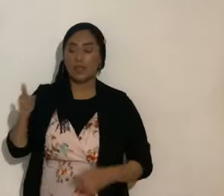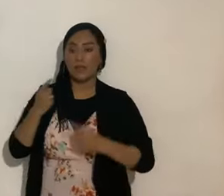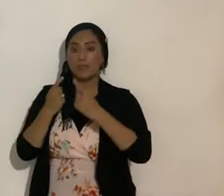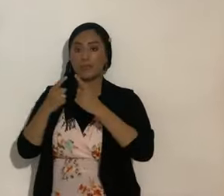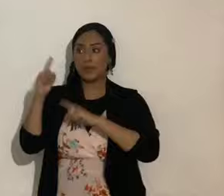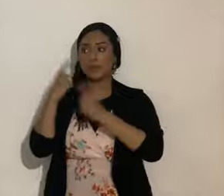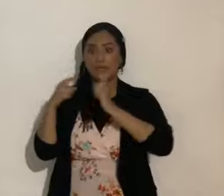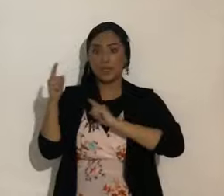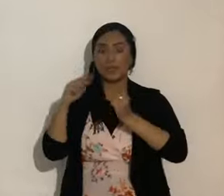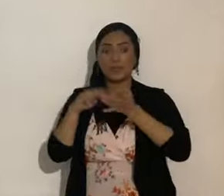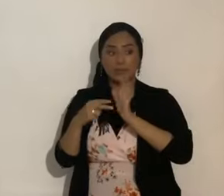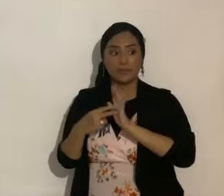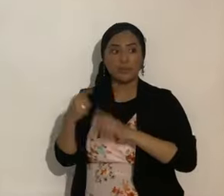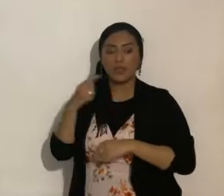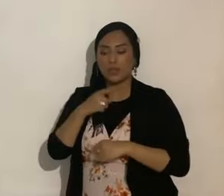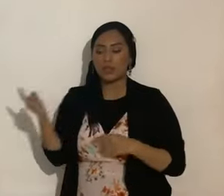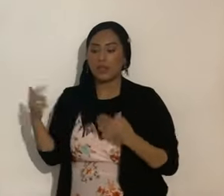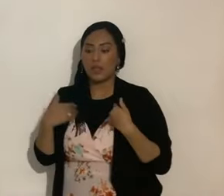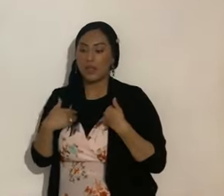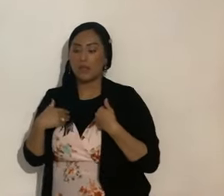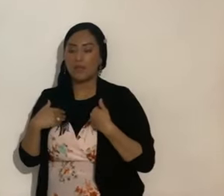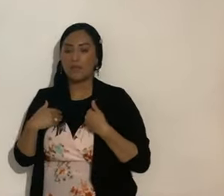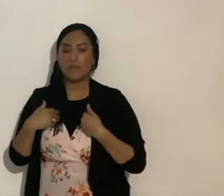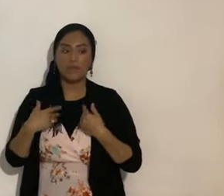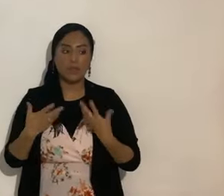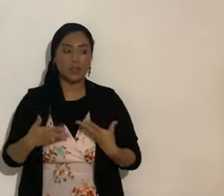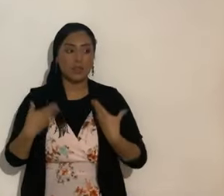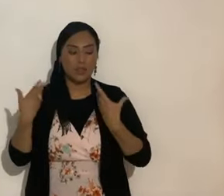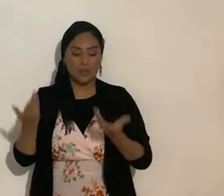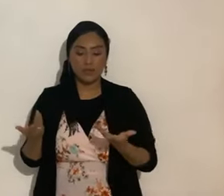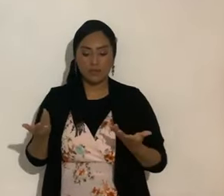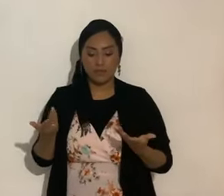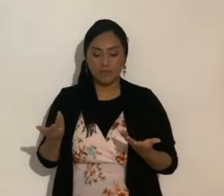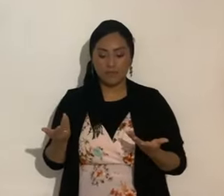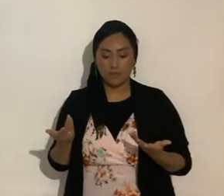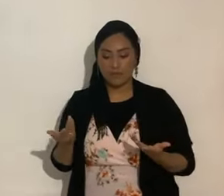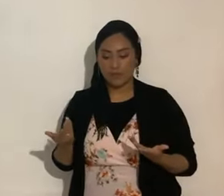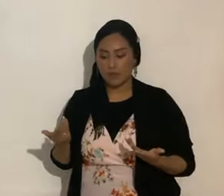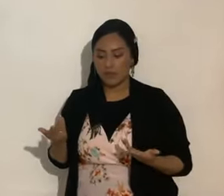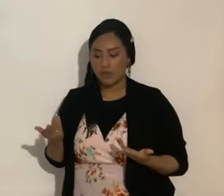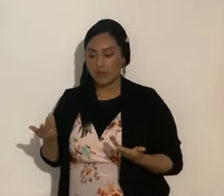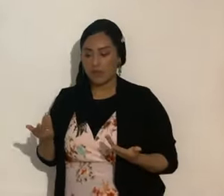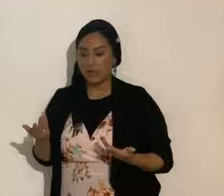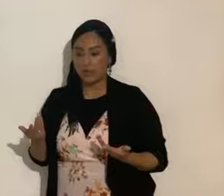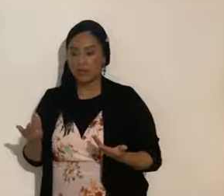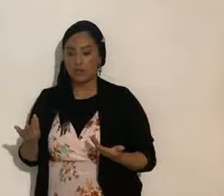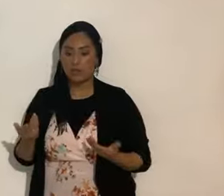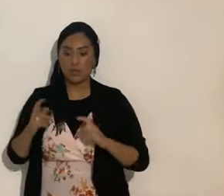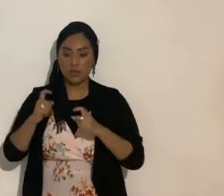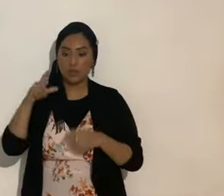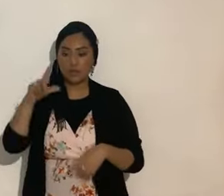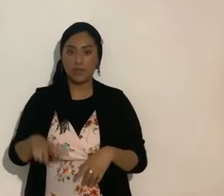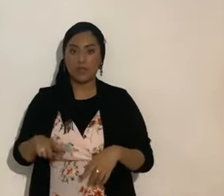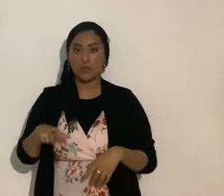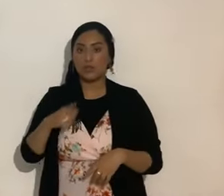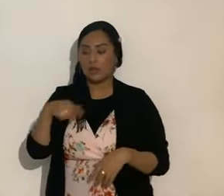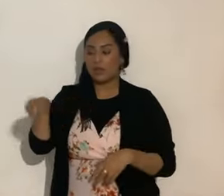consistía en que habían aportado que los que habían aportado menos habían